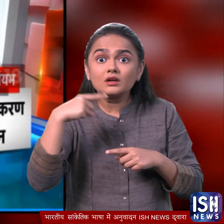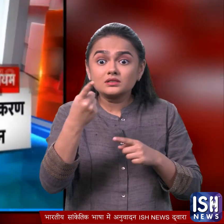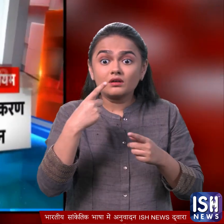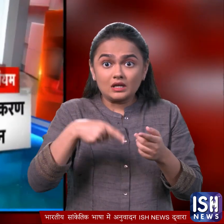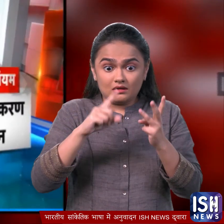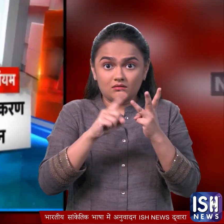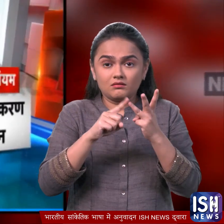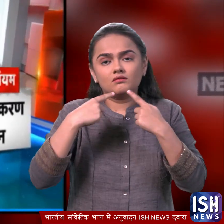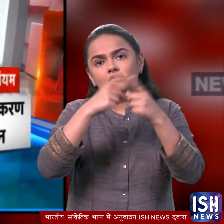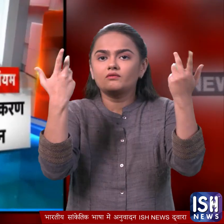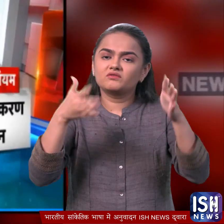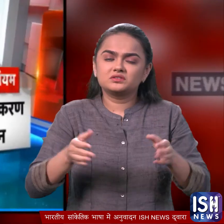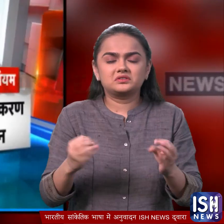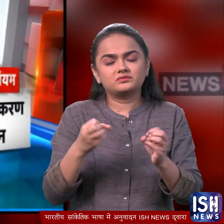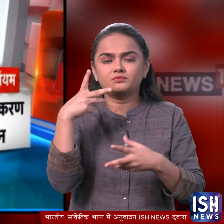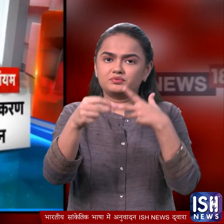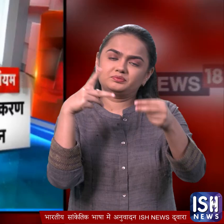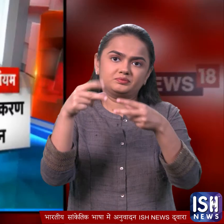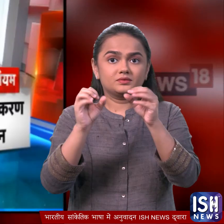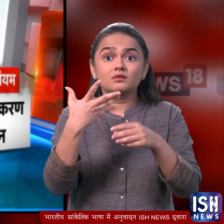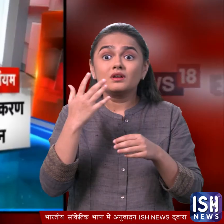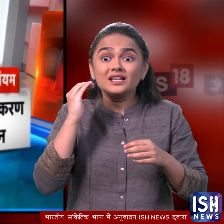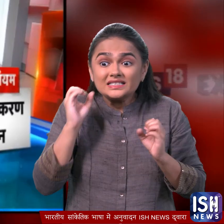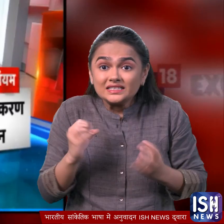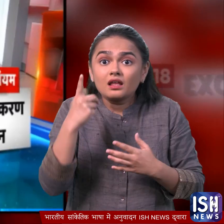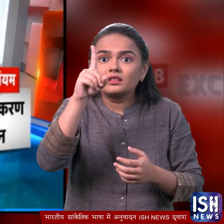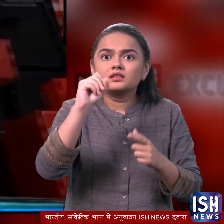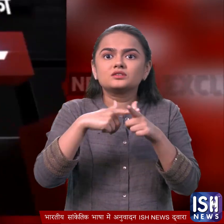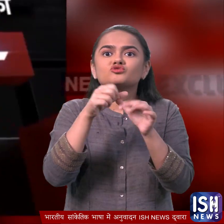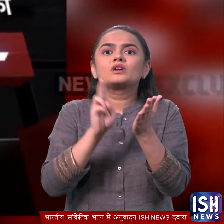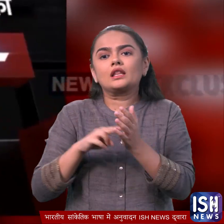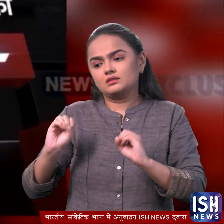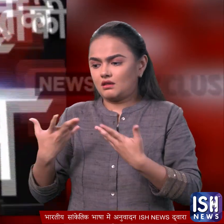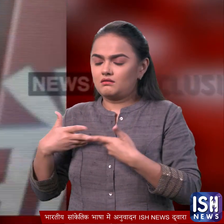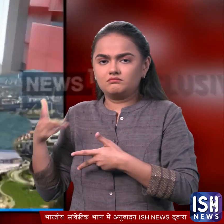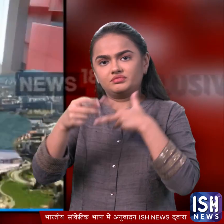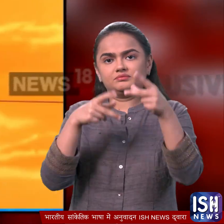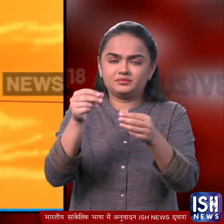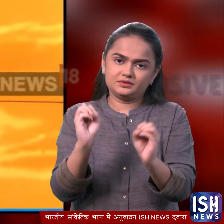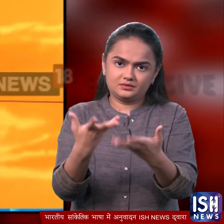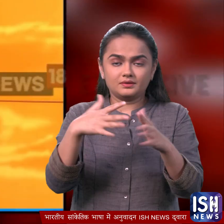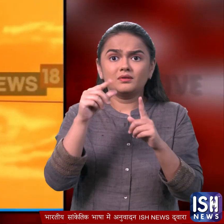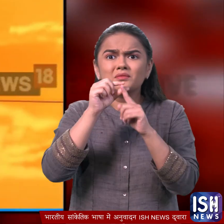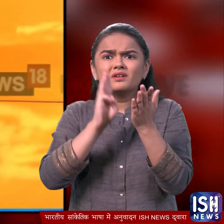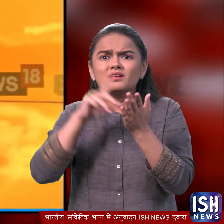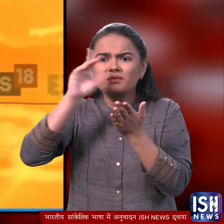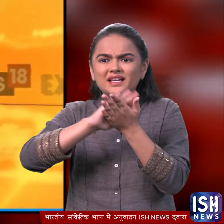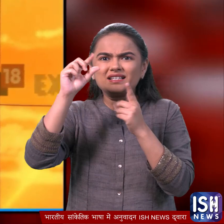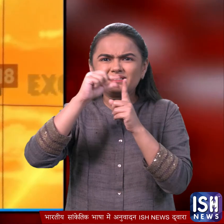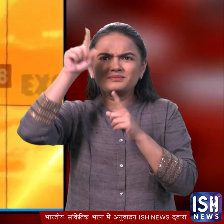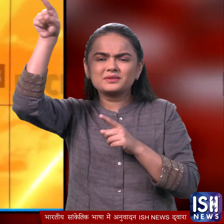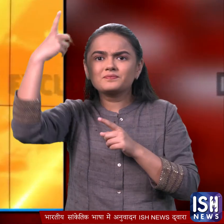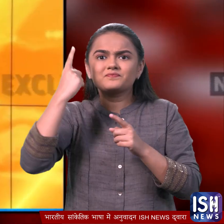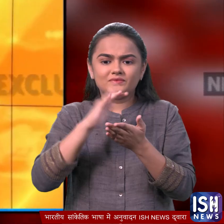के तौर पर तीसरी डोज का रास्ता साफ किया है, जिन्हें 10 जनवरी से टीका लगाया जाएगा। प्रधानमंत्री नरेंद्र मोदी ने हिमाचल प्रदेश